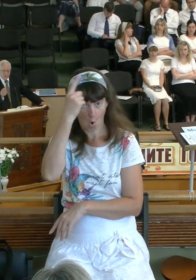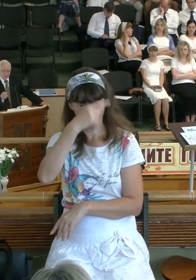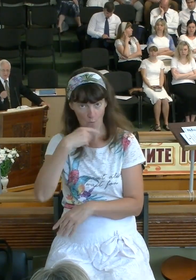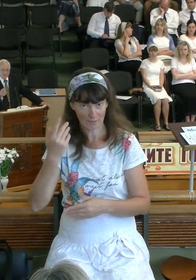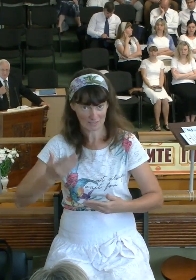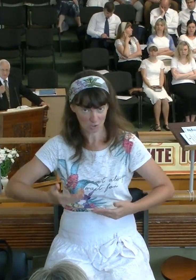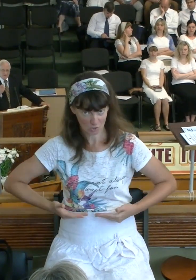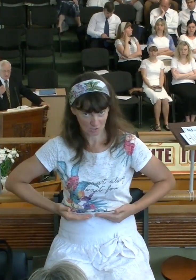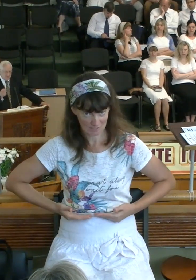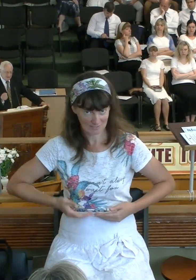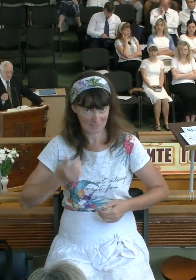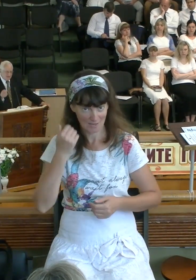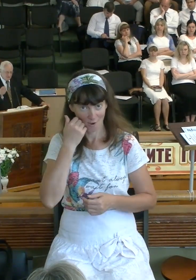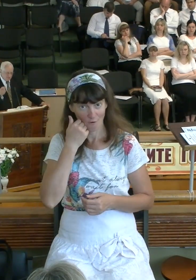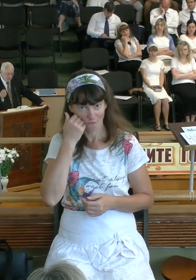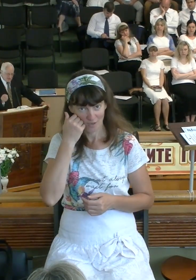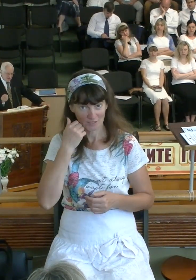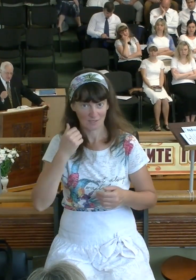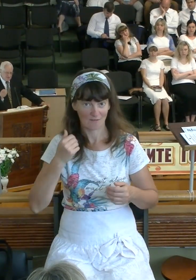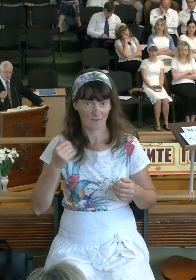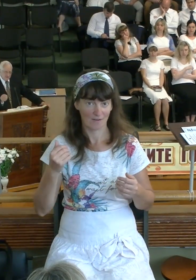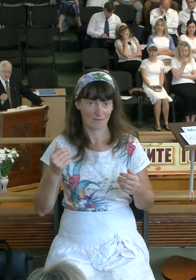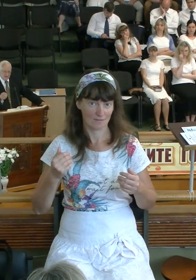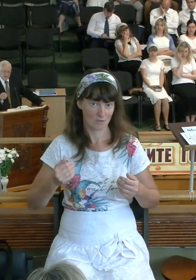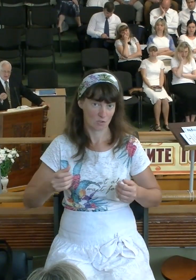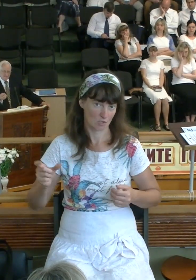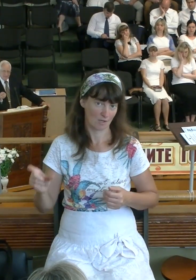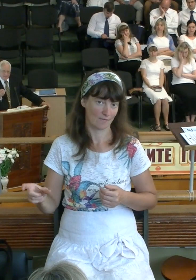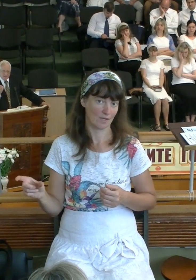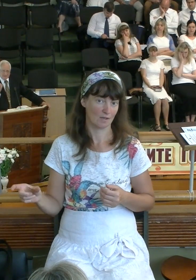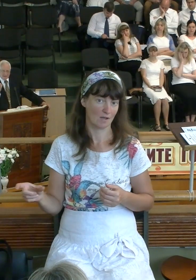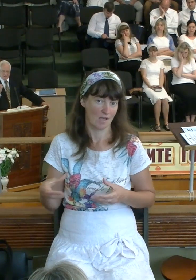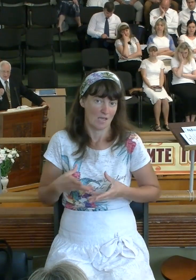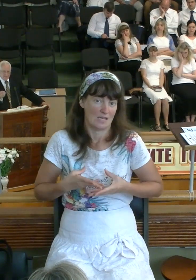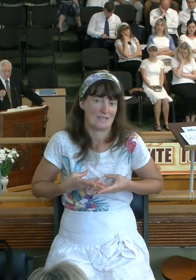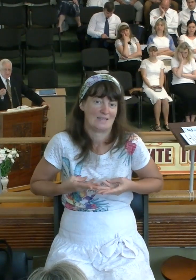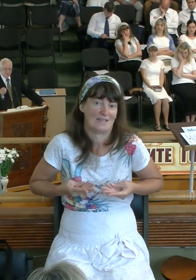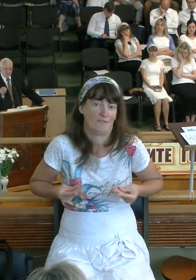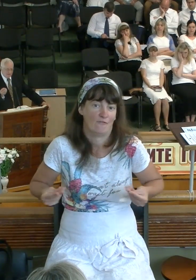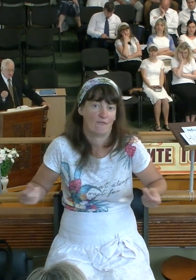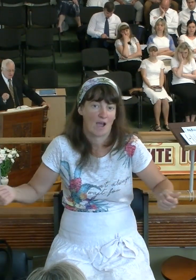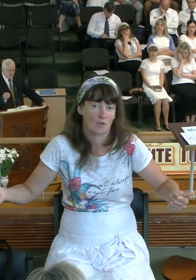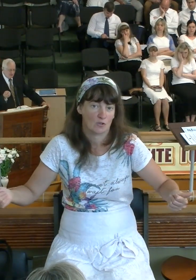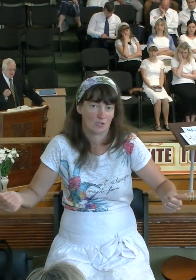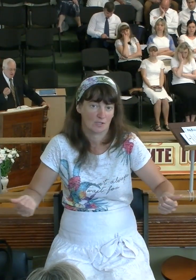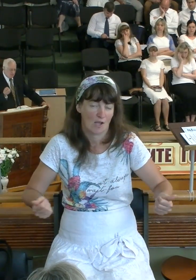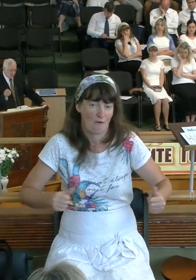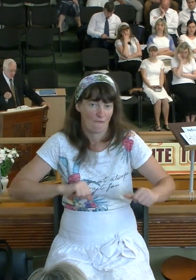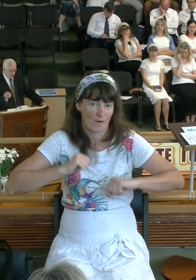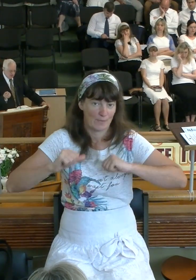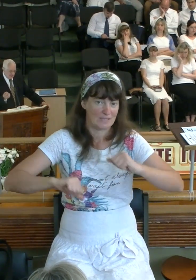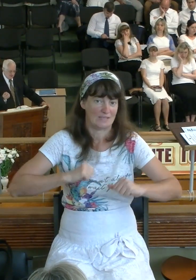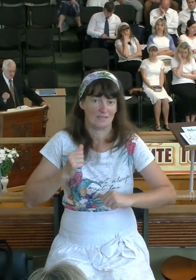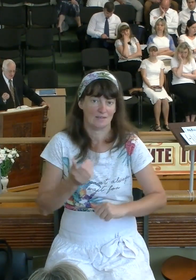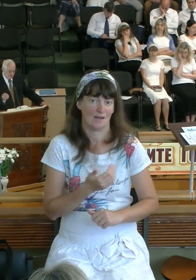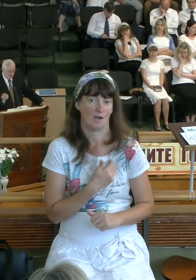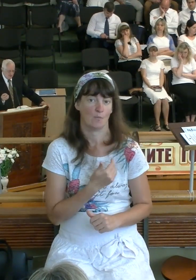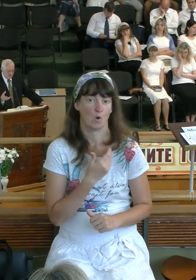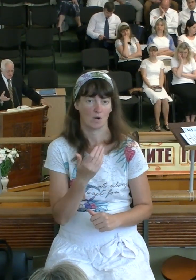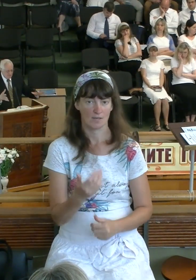отложить прежний образ жизни ветхого человека, истлевающего в обольстительных